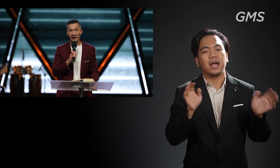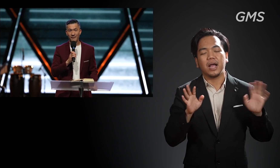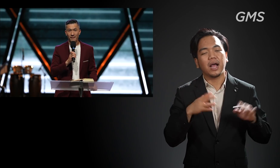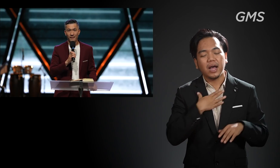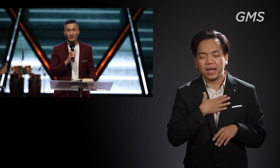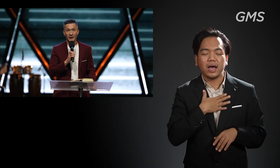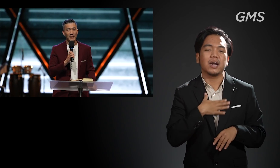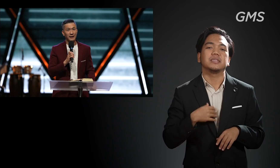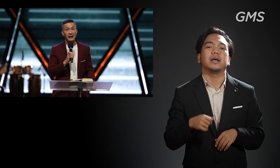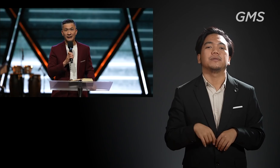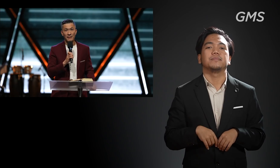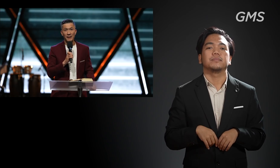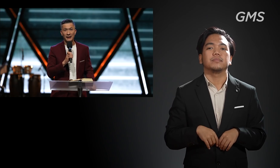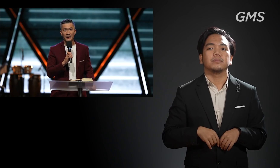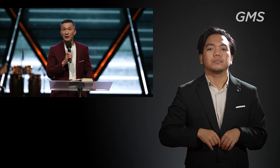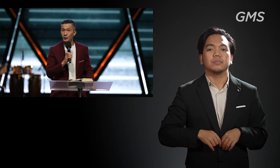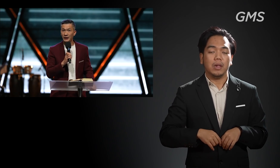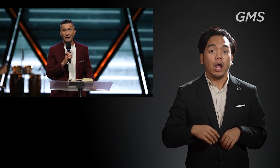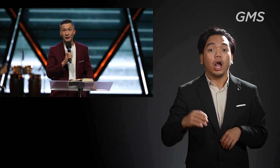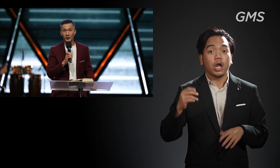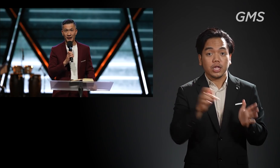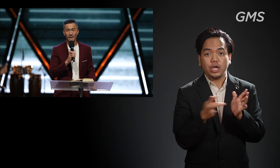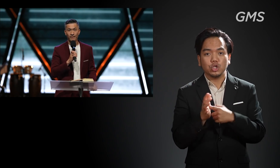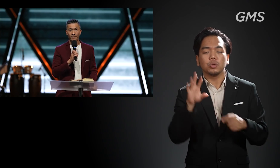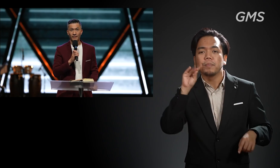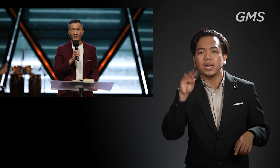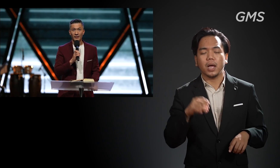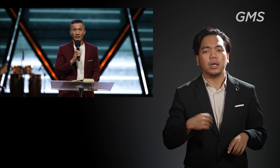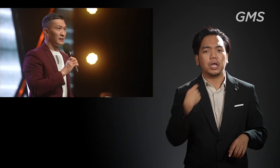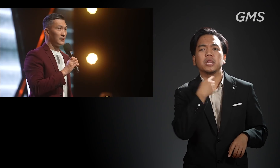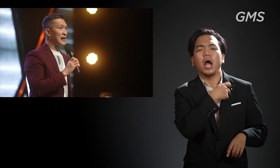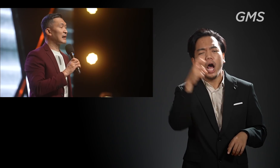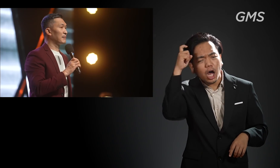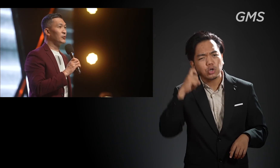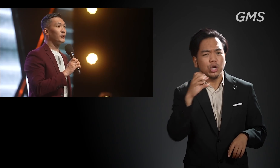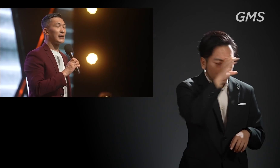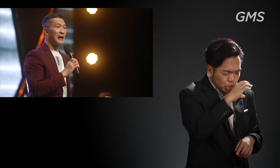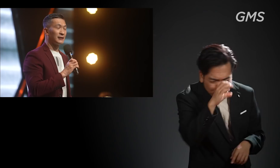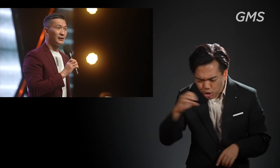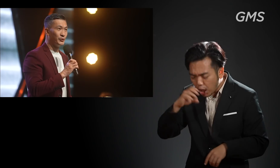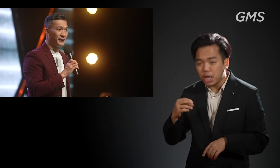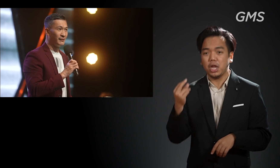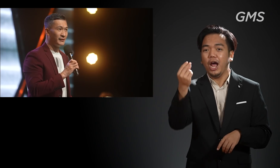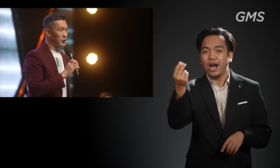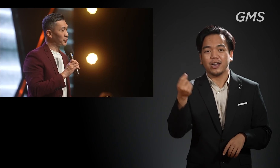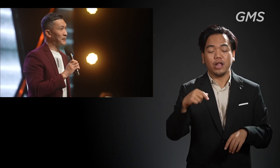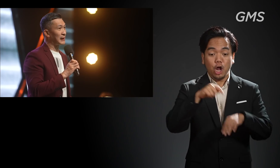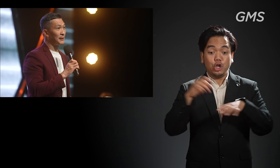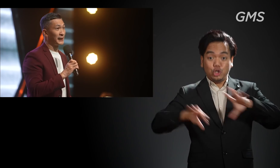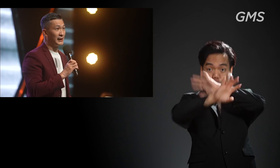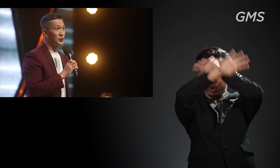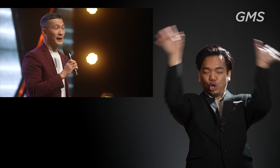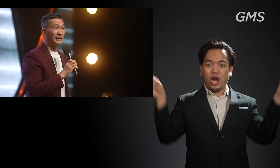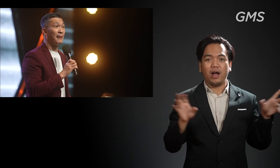di sorga. Di mana ngengat tidak memakannya, pencuri tidak mencurinya. Janganlah mengumpulkan harta di bumi. Yesus bukan